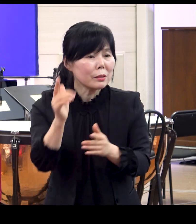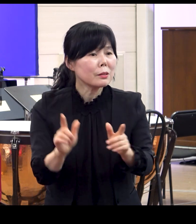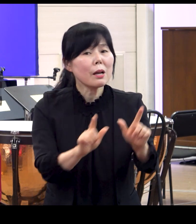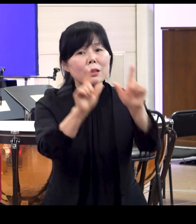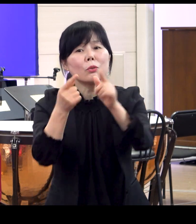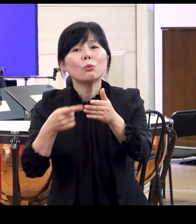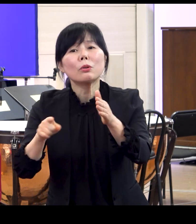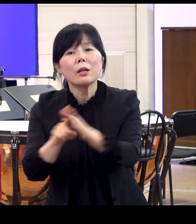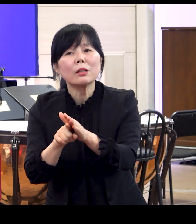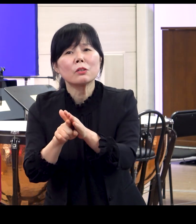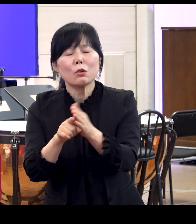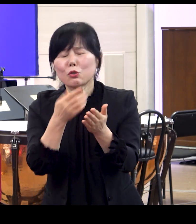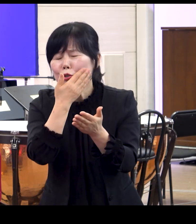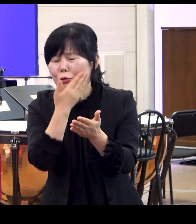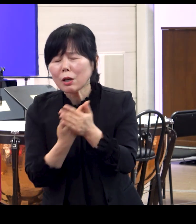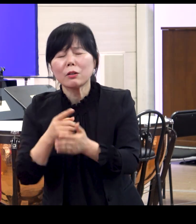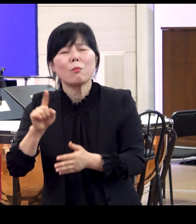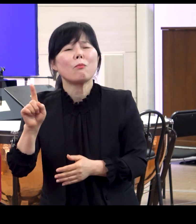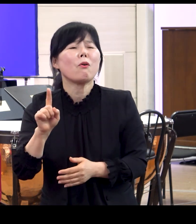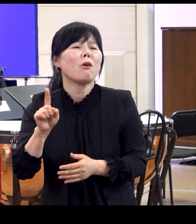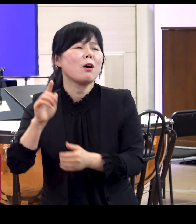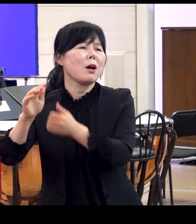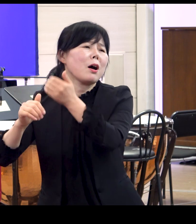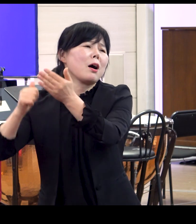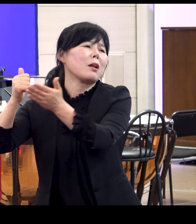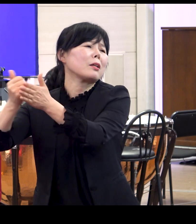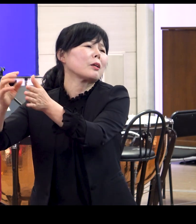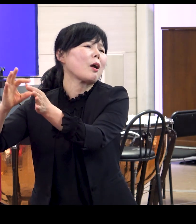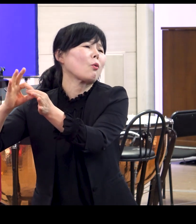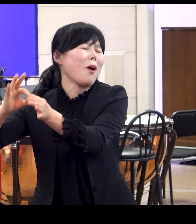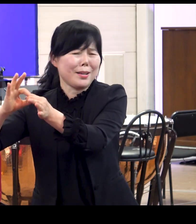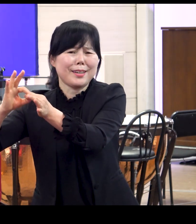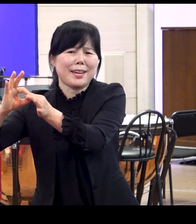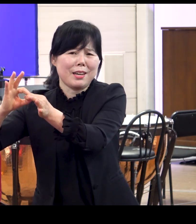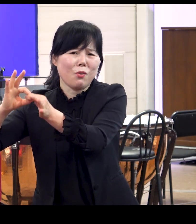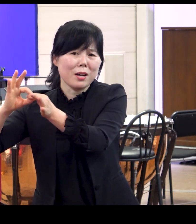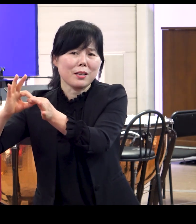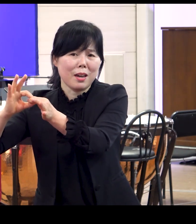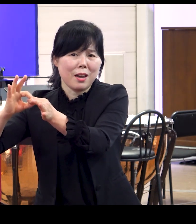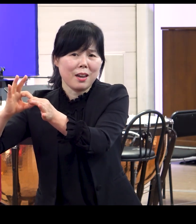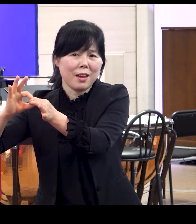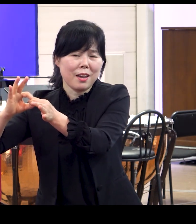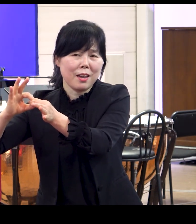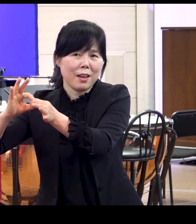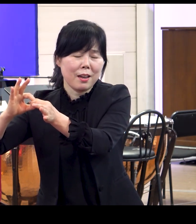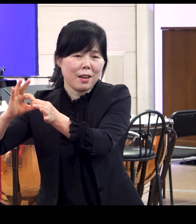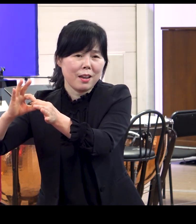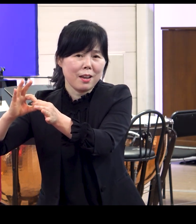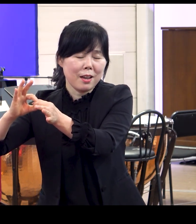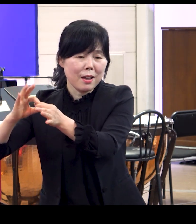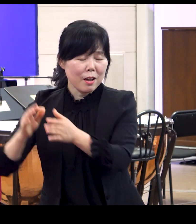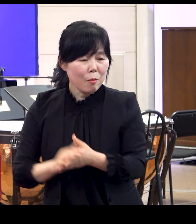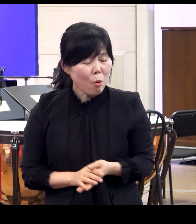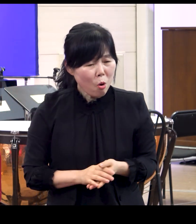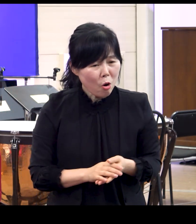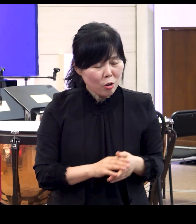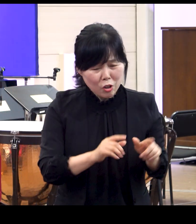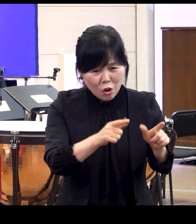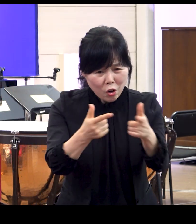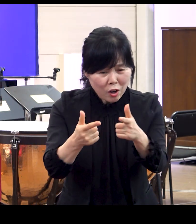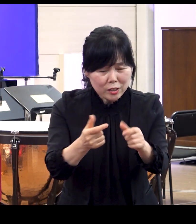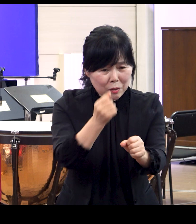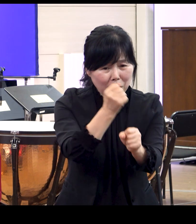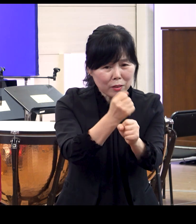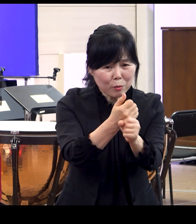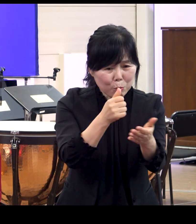위해서 정말 중요한 요소가 바로 뭐냐? 하나님과의 관계예요. 근데 그 관계도요, 그냥 모든